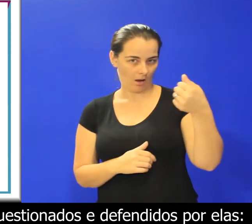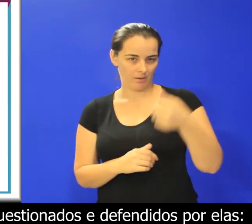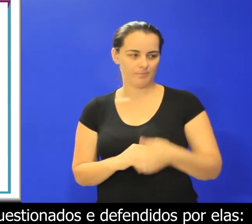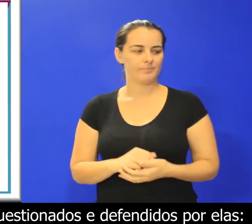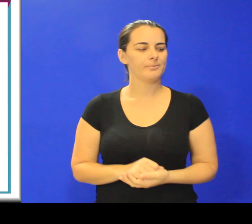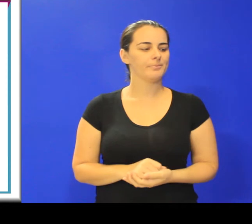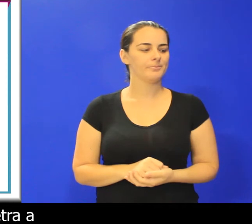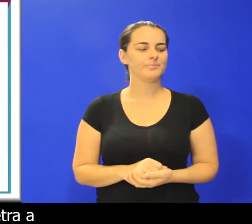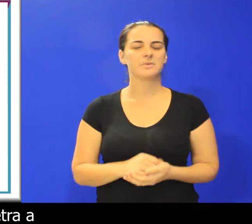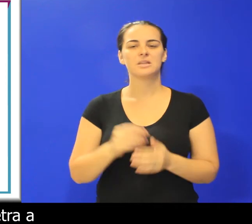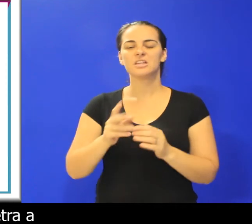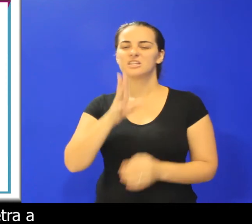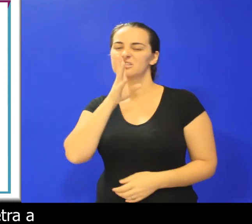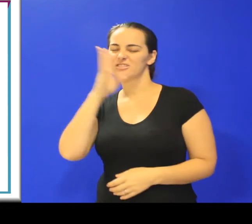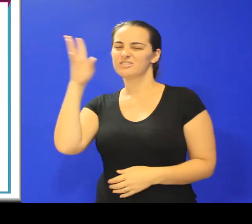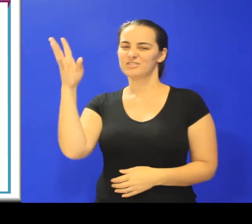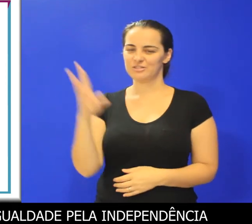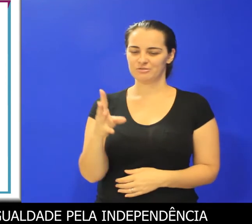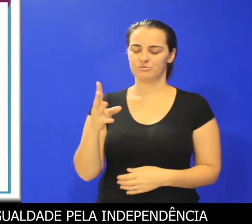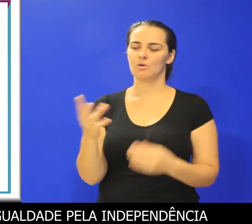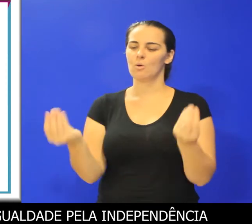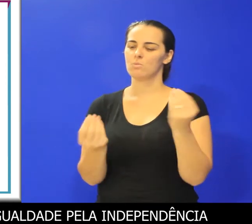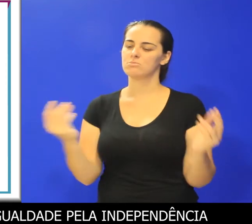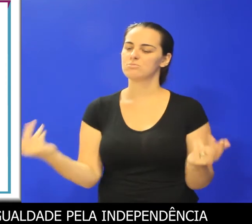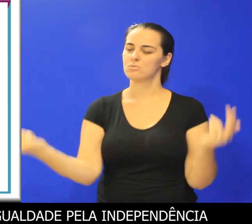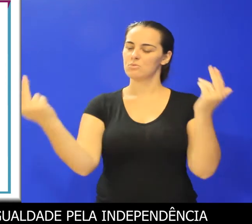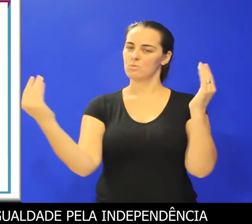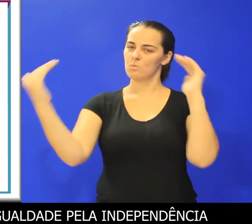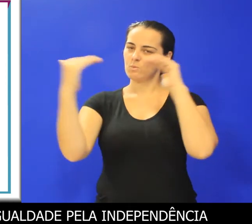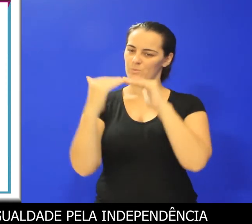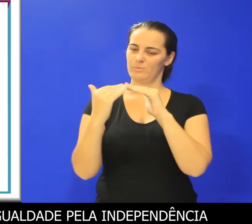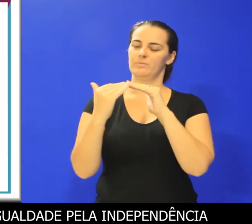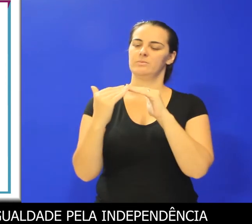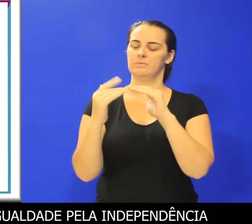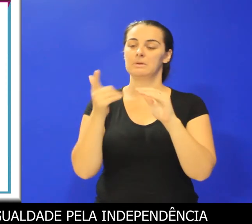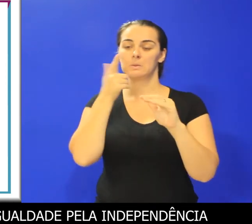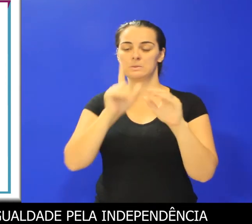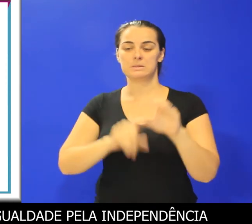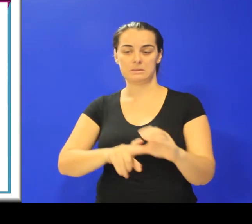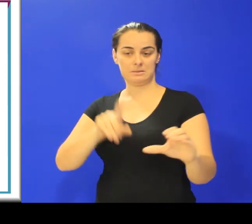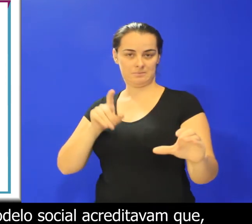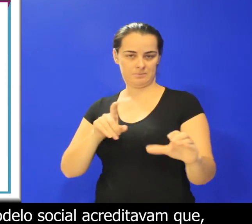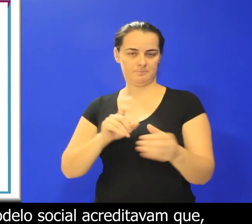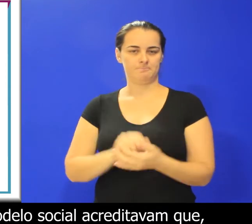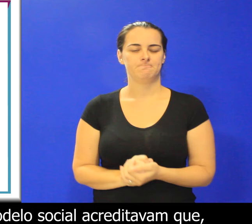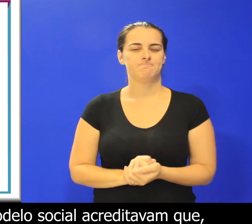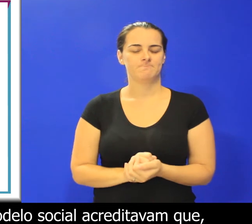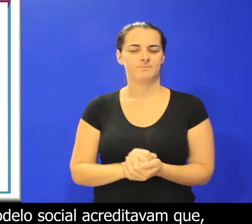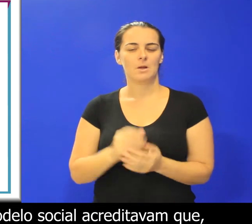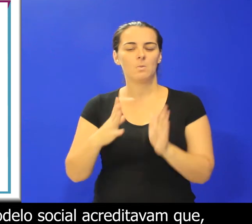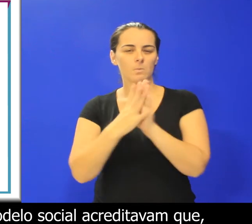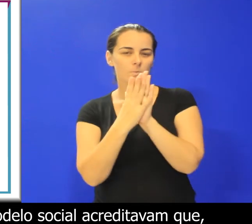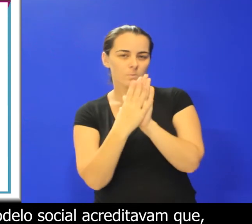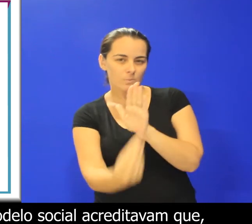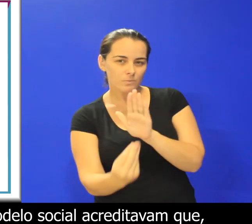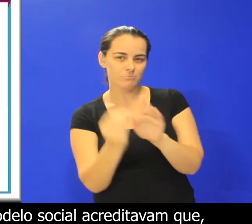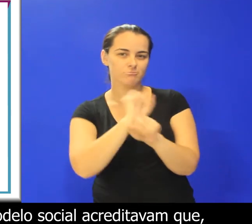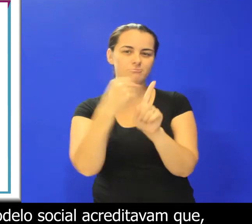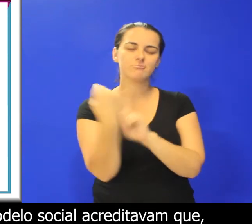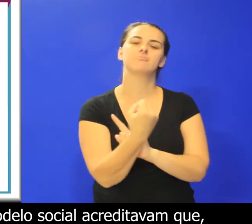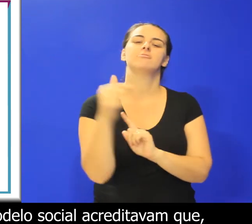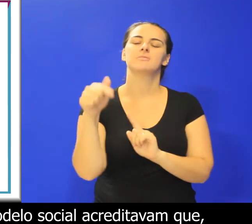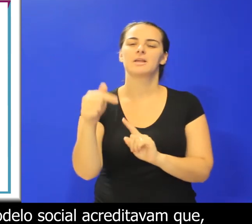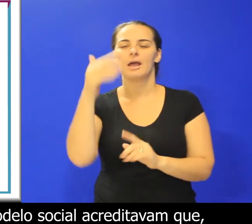defendidos por elas. Letra A. Crítica ao princípio da igualdade pela independência. Os primeiros teóricos do modelo